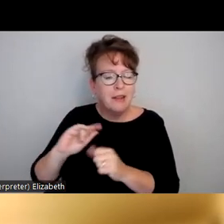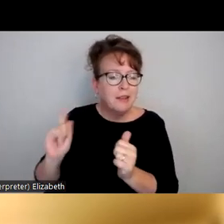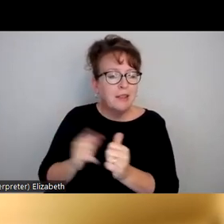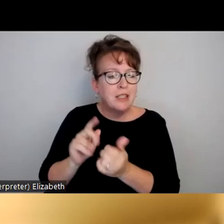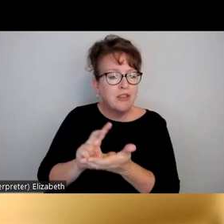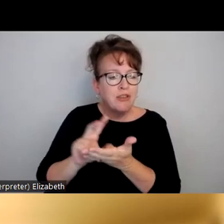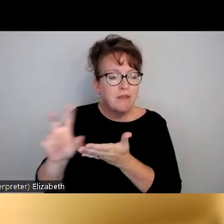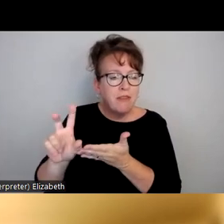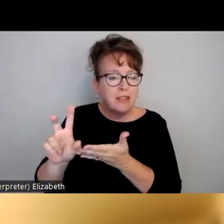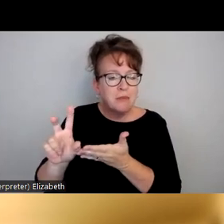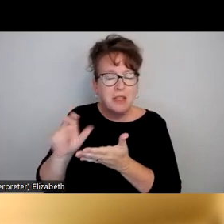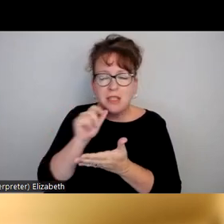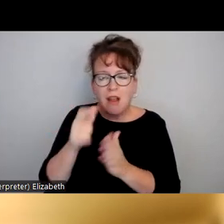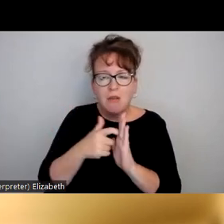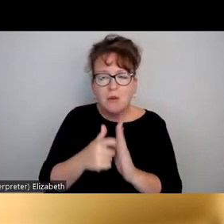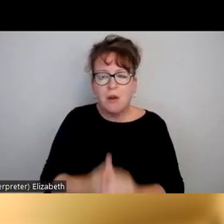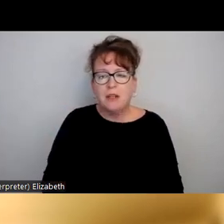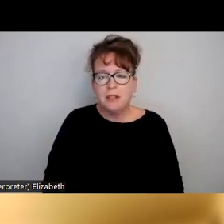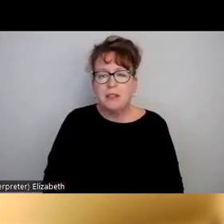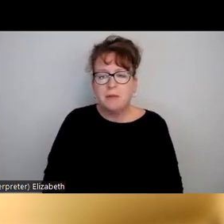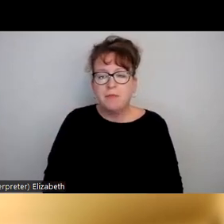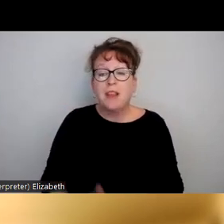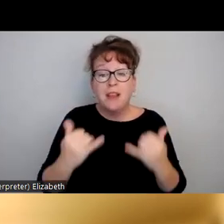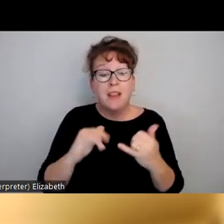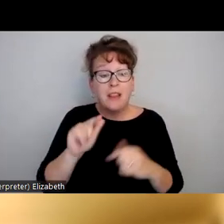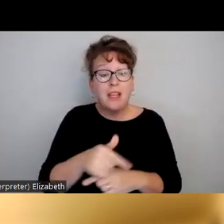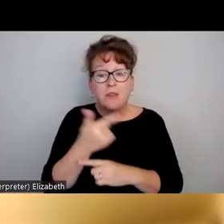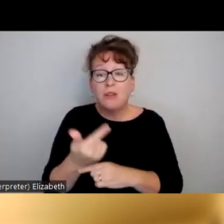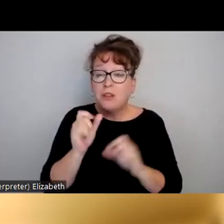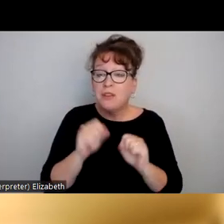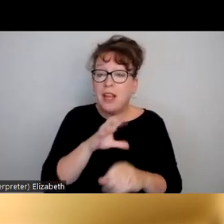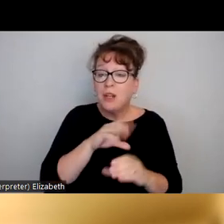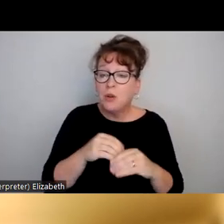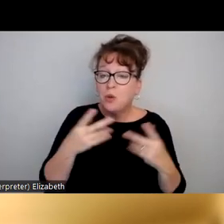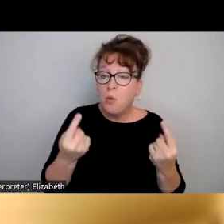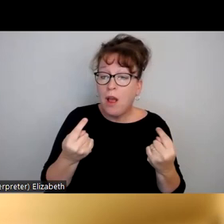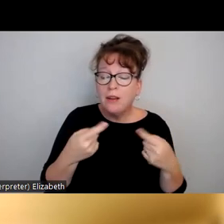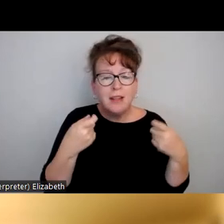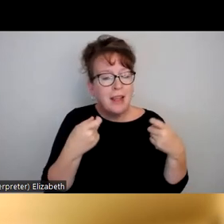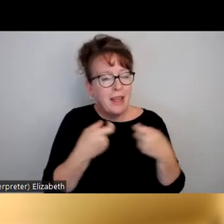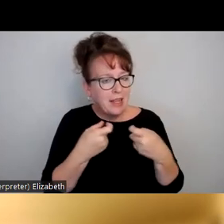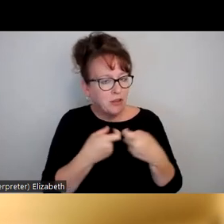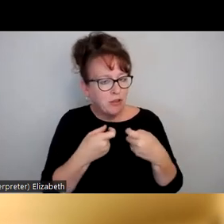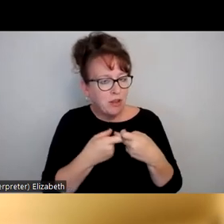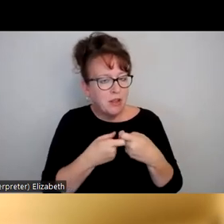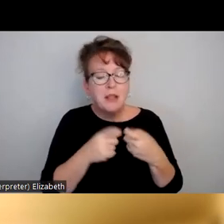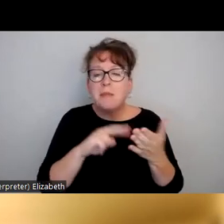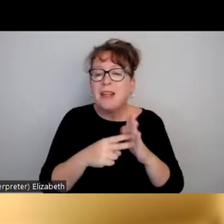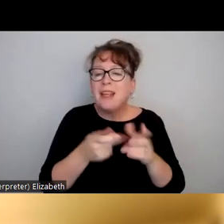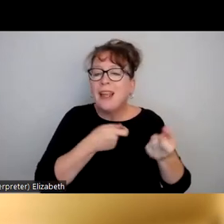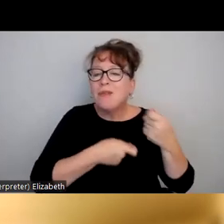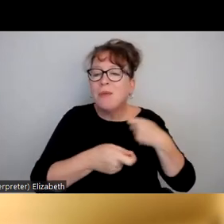de no gas eh que estén presentes